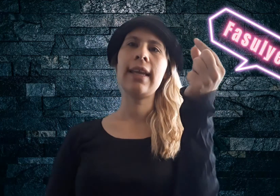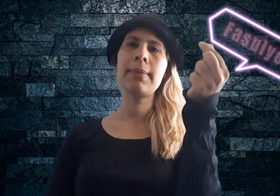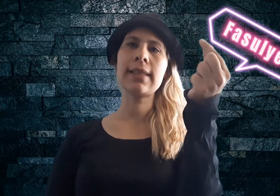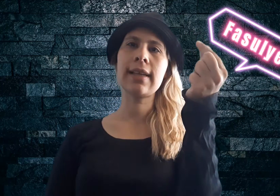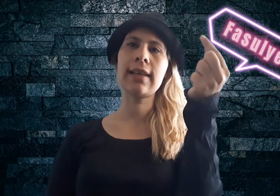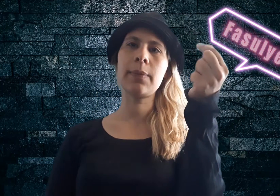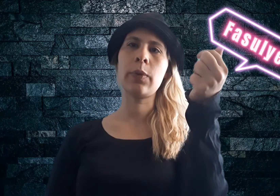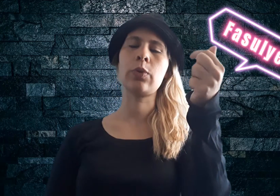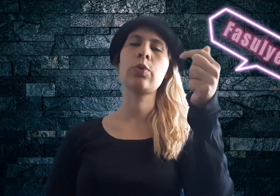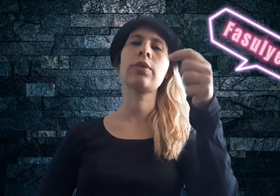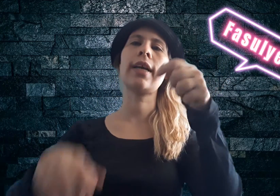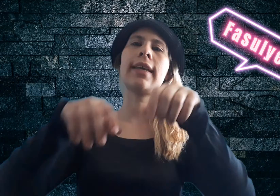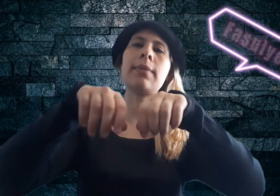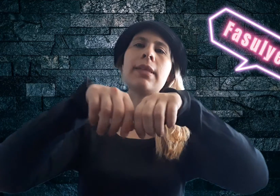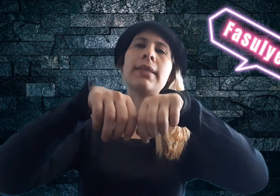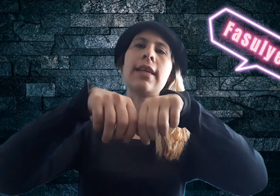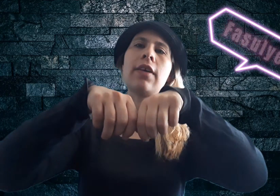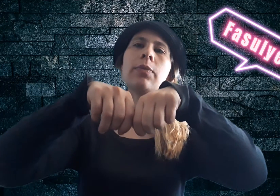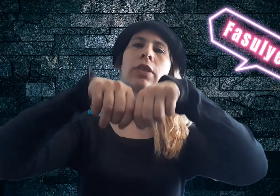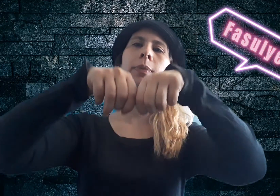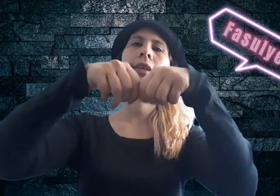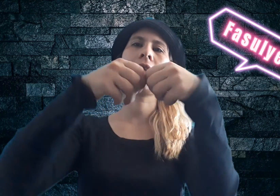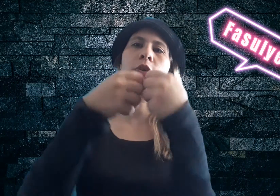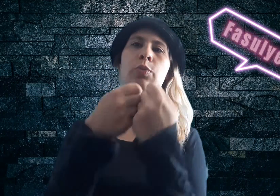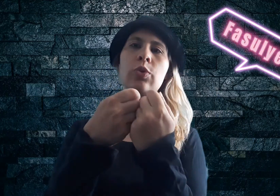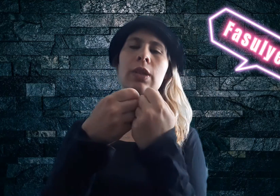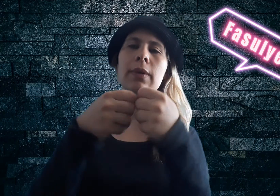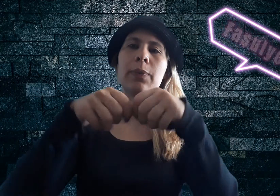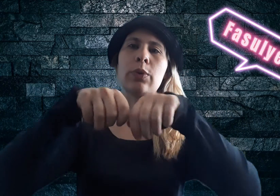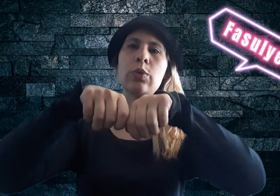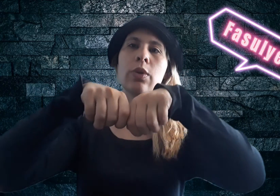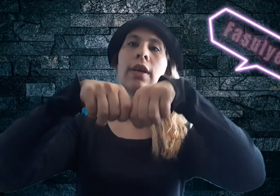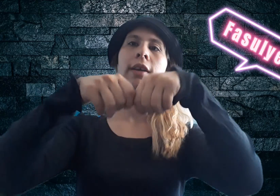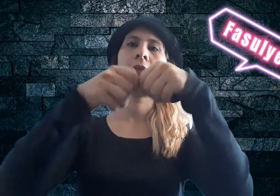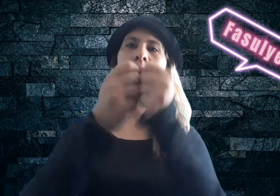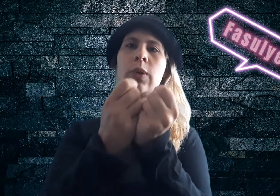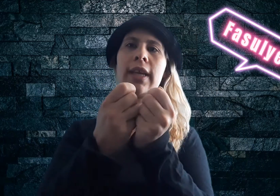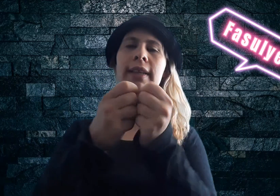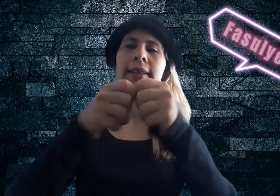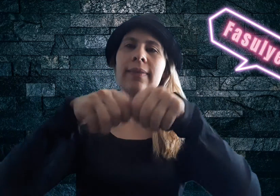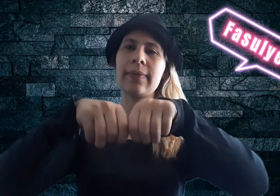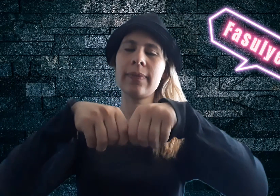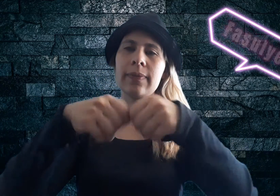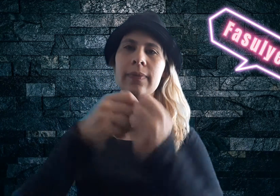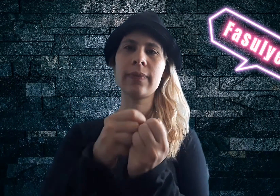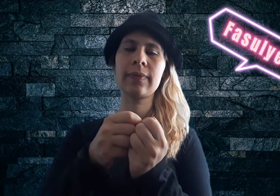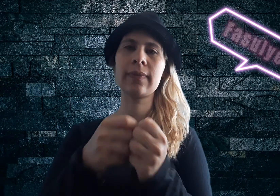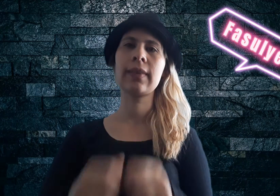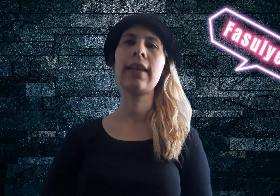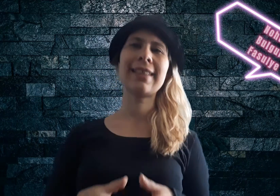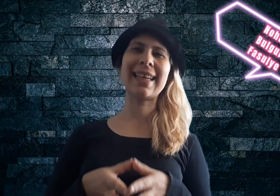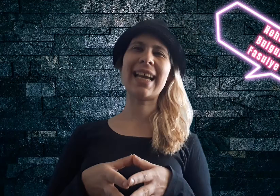Elimizi tane yapıyoruz. Sanki elimizde bir şey varmış gibi, kırıyormuşuz gibi yapıyoruz. Fasulye. Tekrar